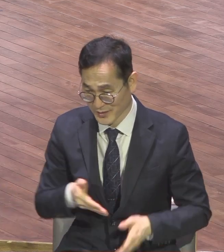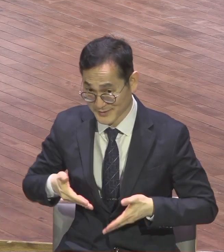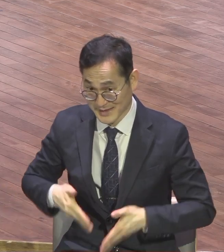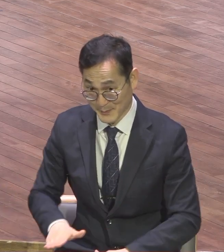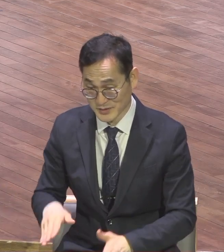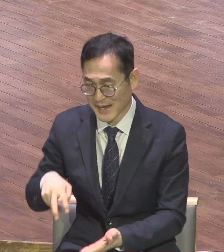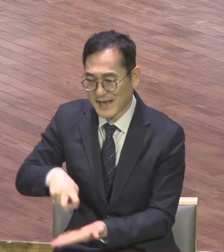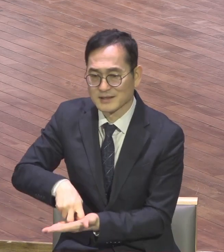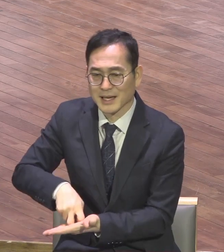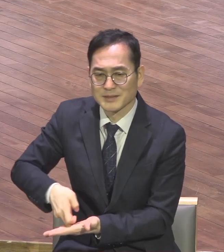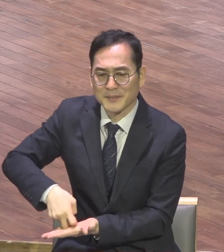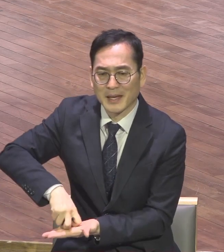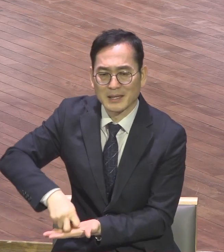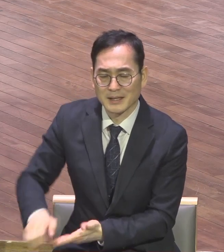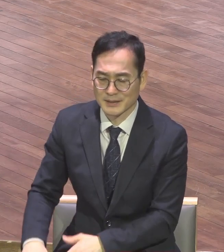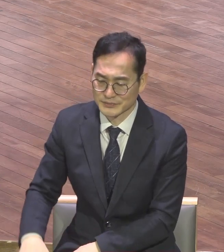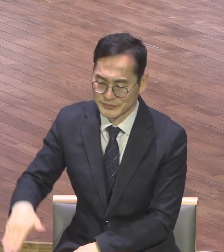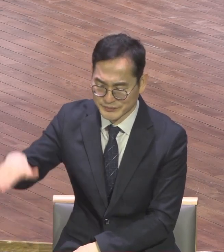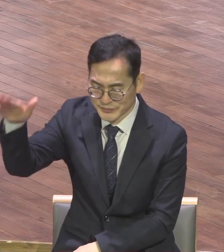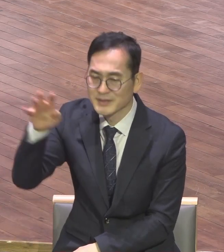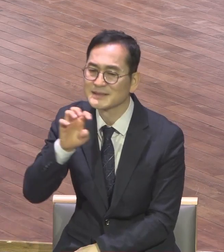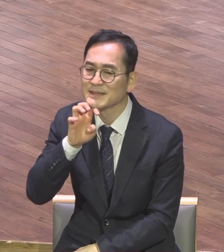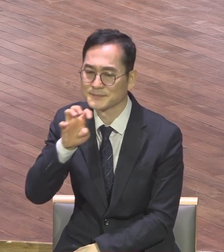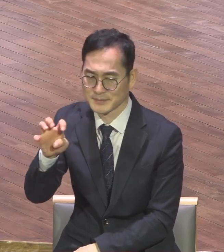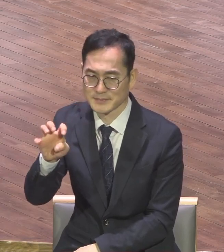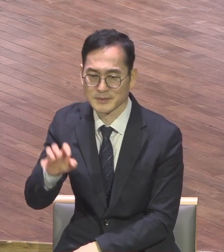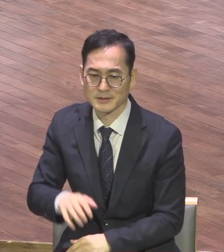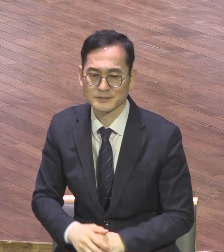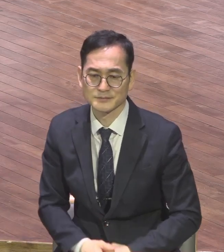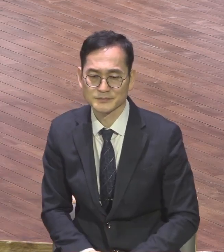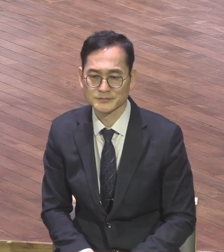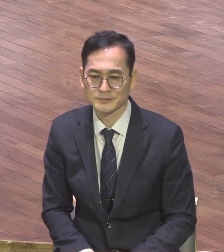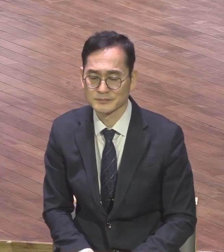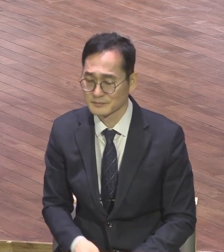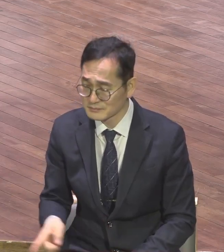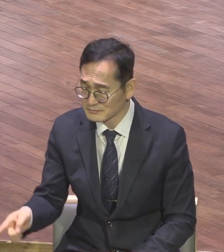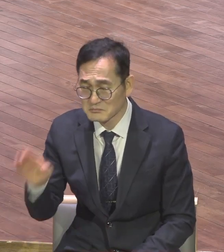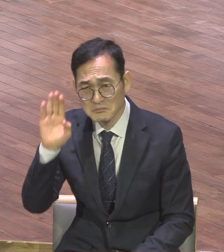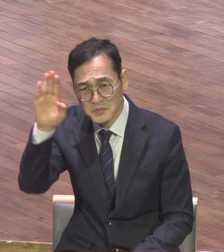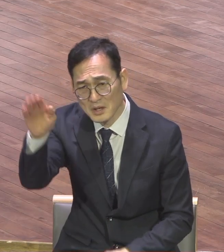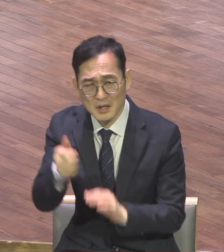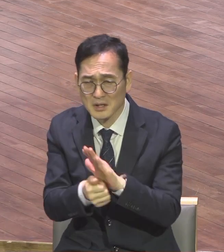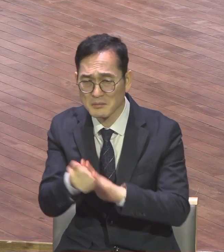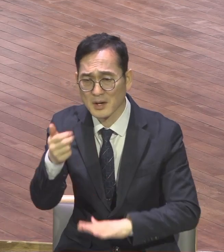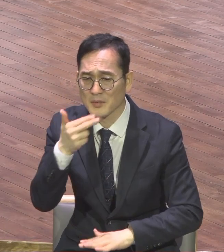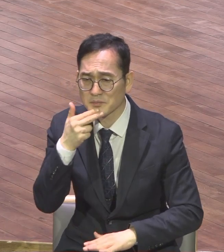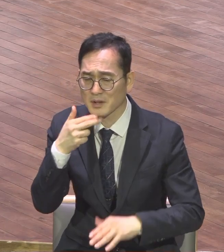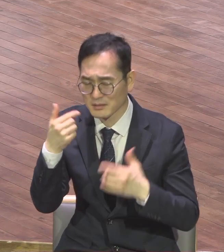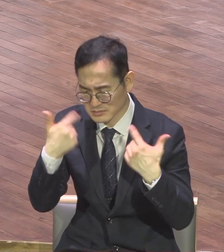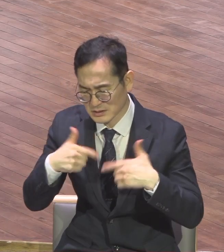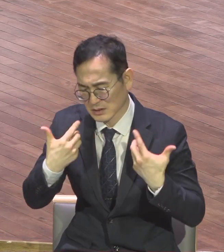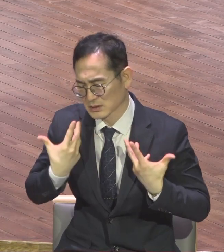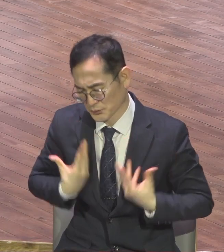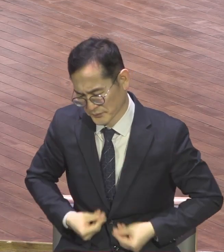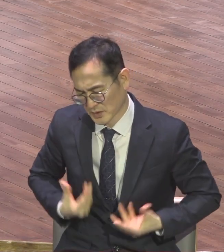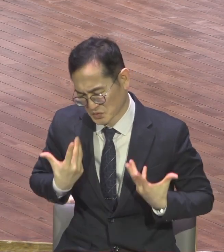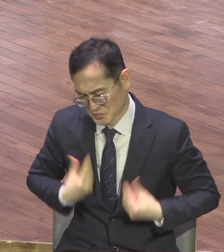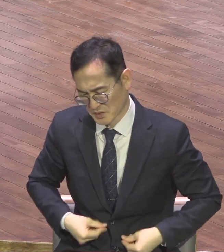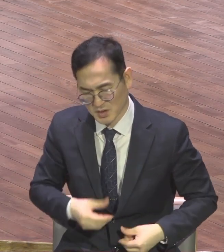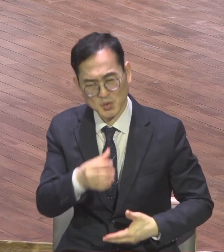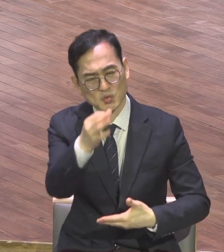살았지. 40년 동안 구걸하고 살아요. 그 삶 속에 뭘 느끼겠어요? 절망감 뿐이에요.